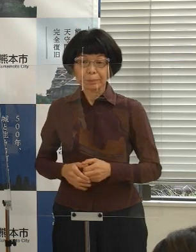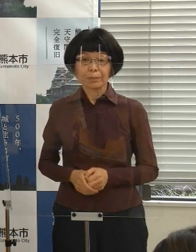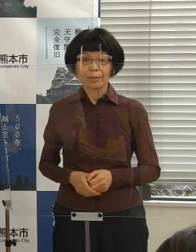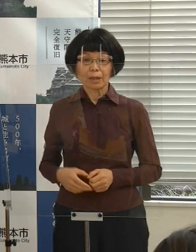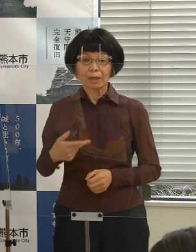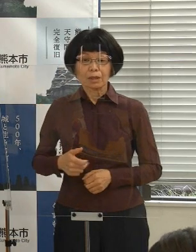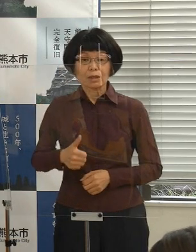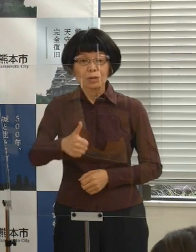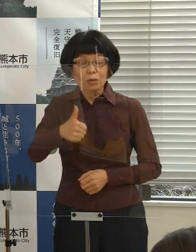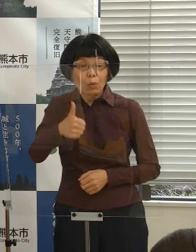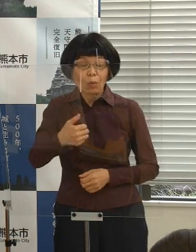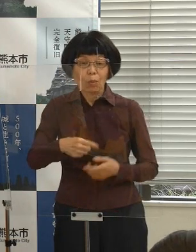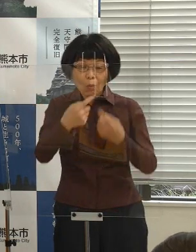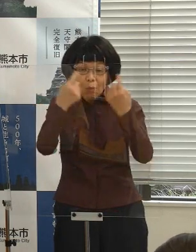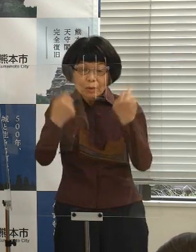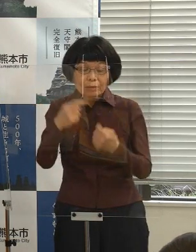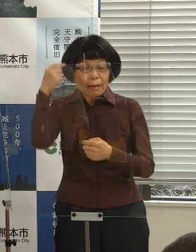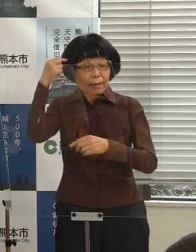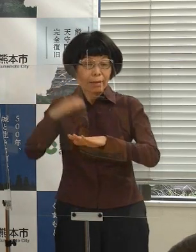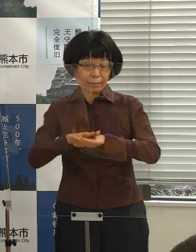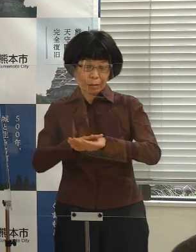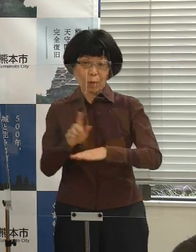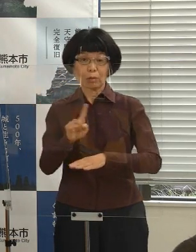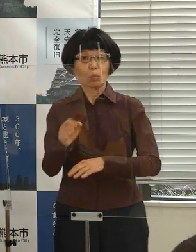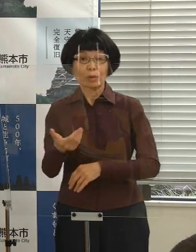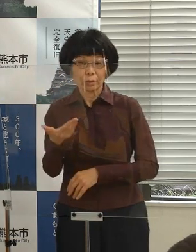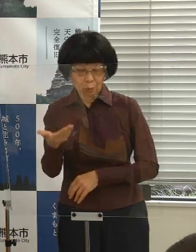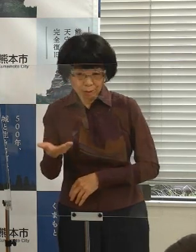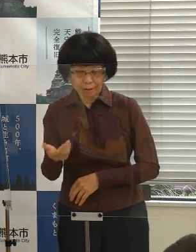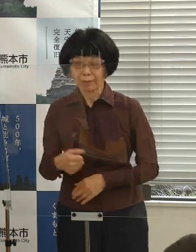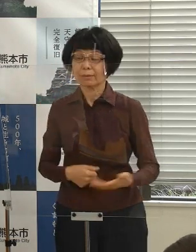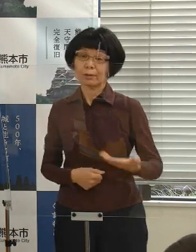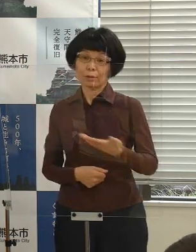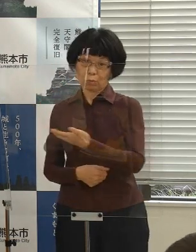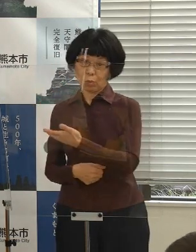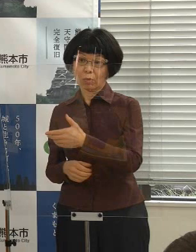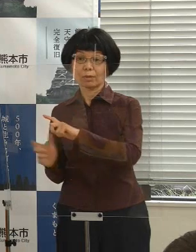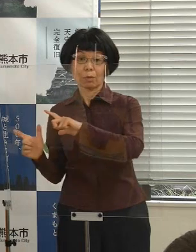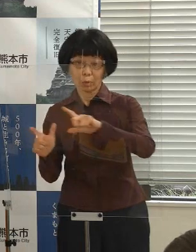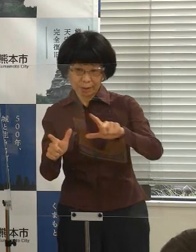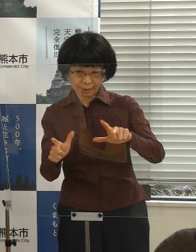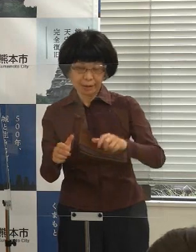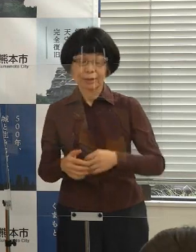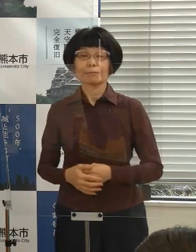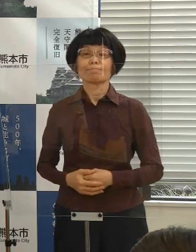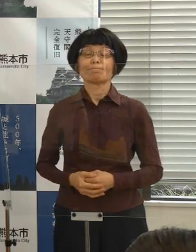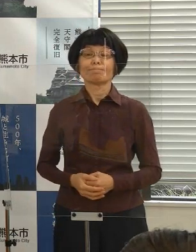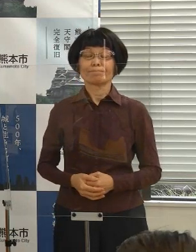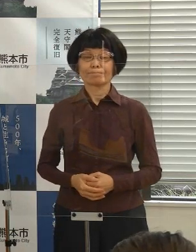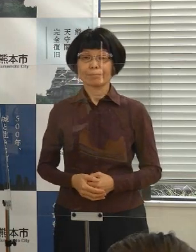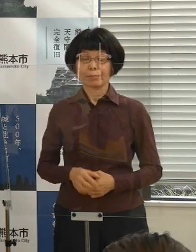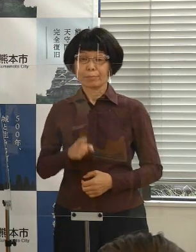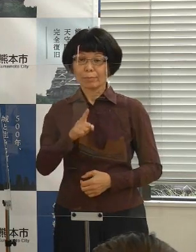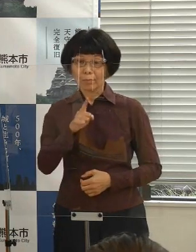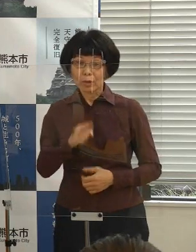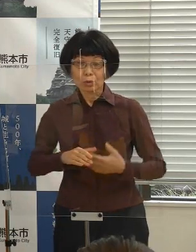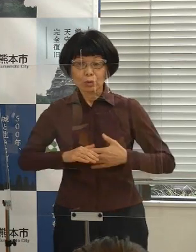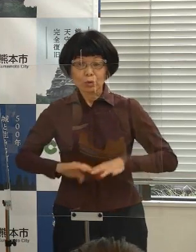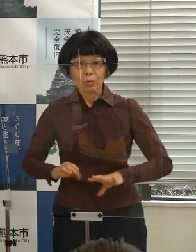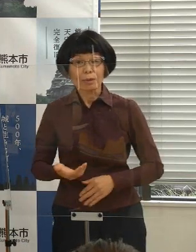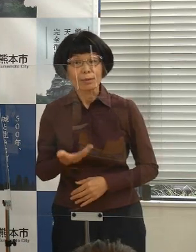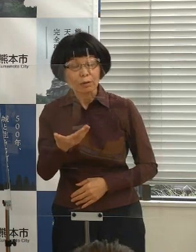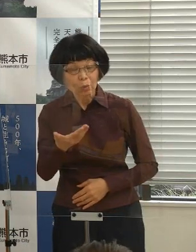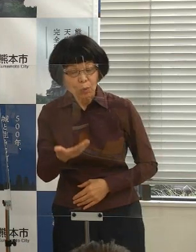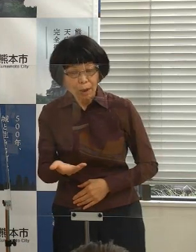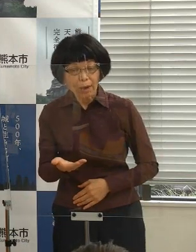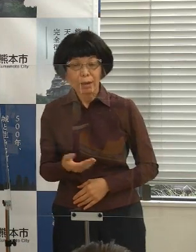する市長のお考えをお聞かせください。 はい、いわゆるその内密出産なのか、それからこれ